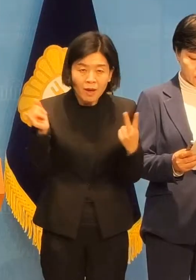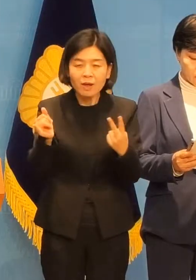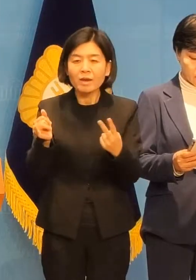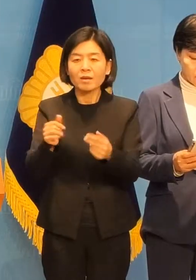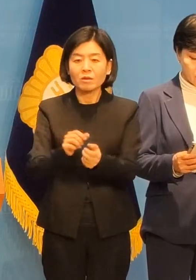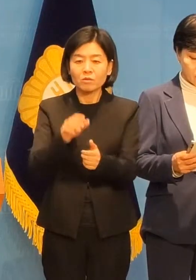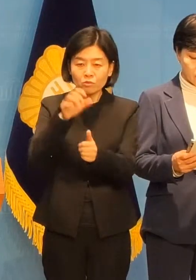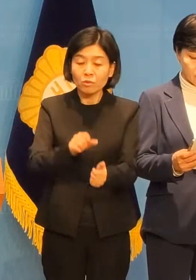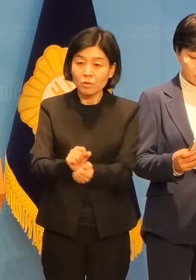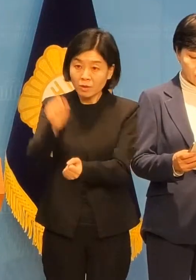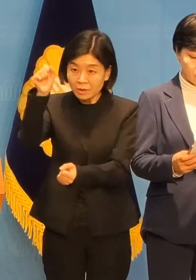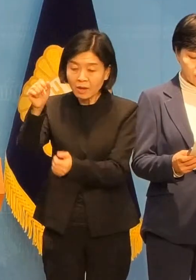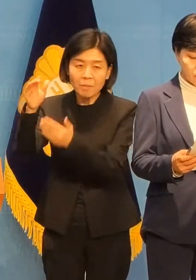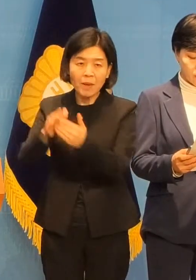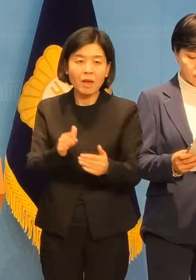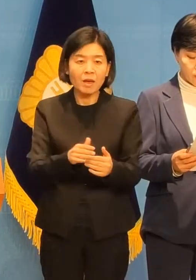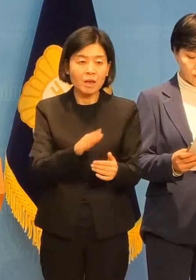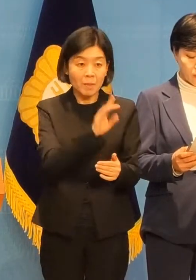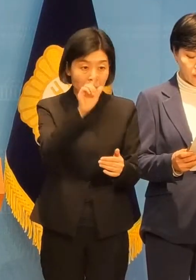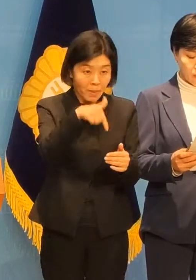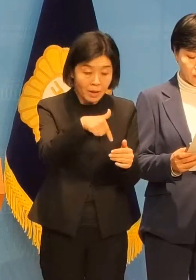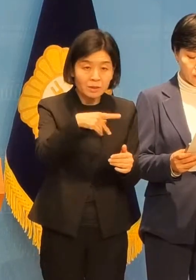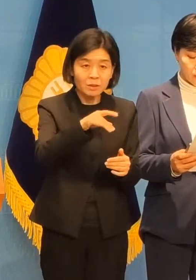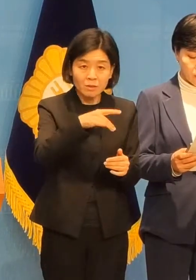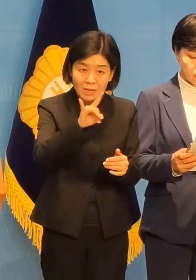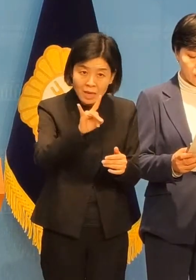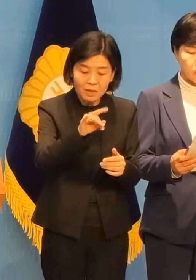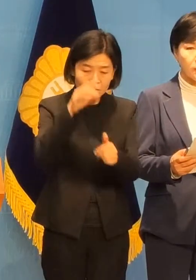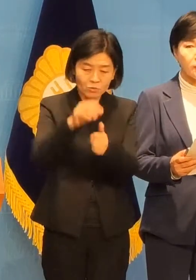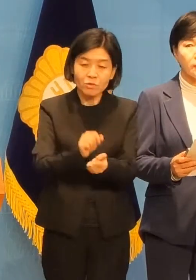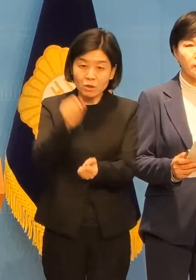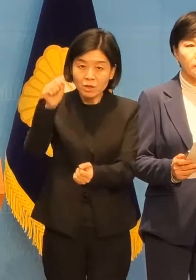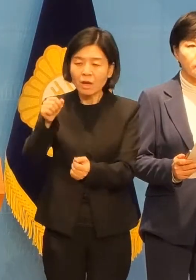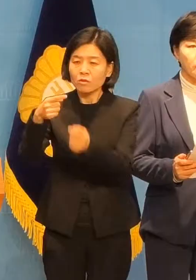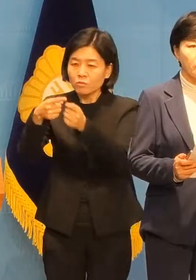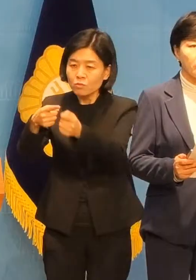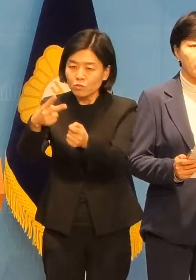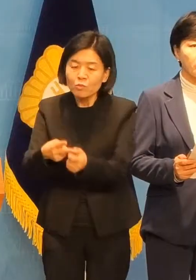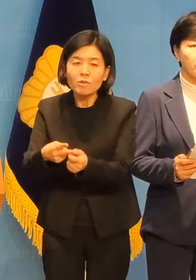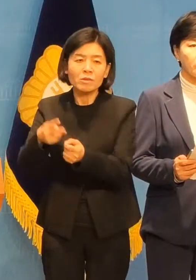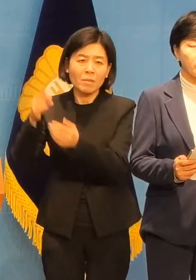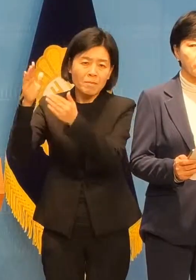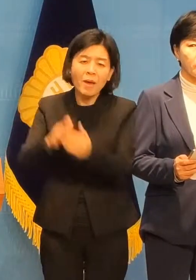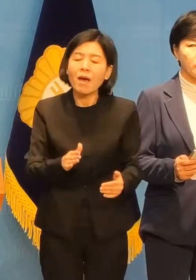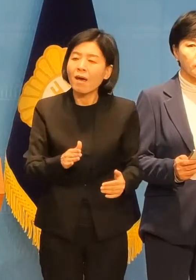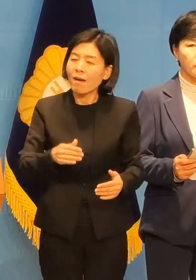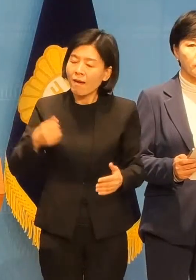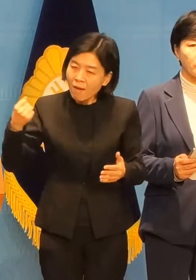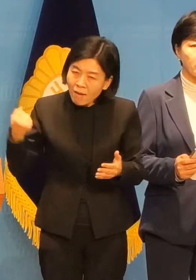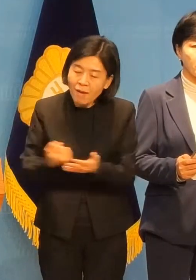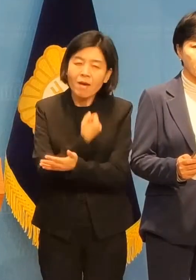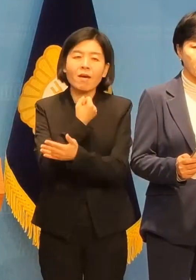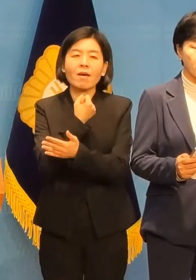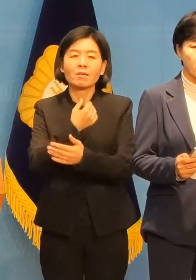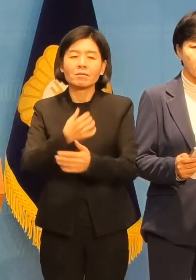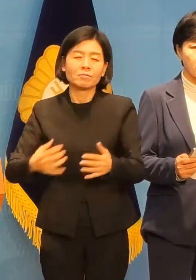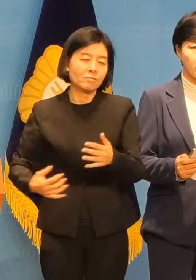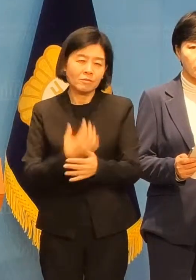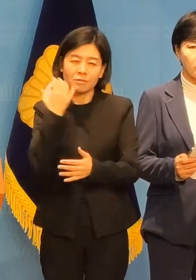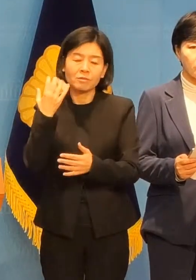번째 구속영장 기각입니다. 도무지 납득할 수 없는 법원의 결정에 깊은 유감을 넘어 분노를